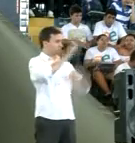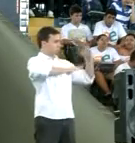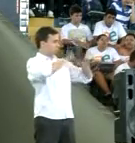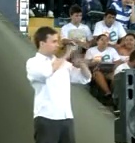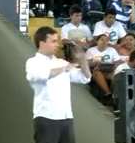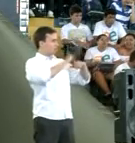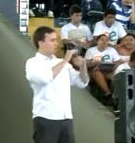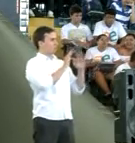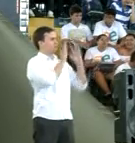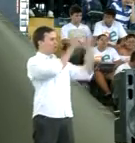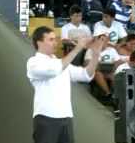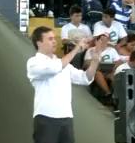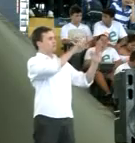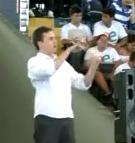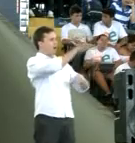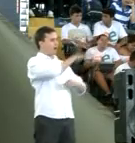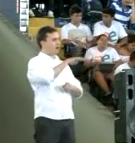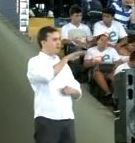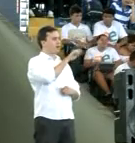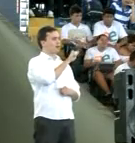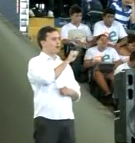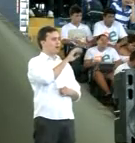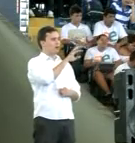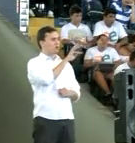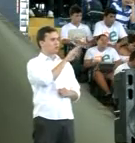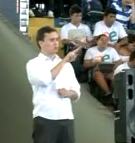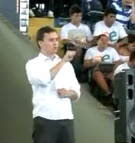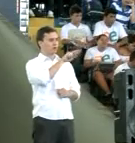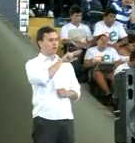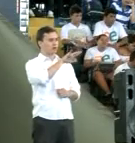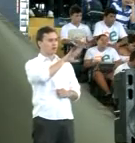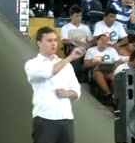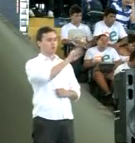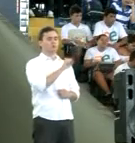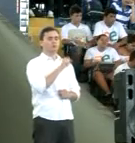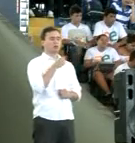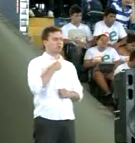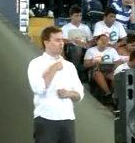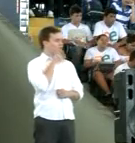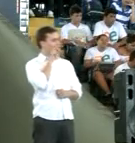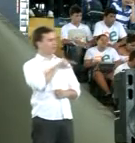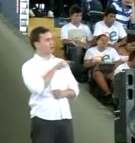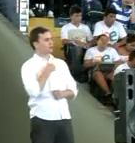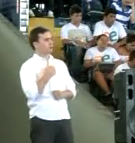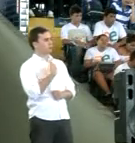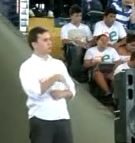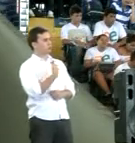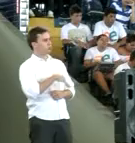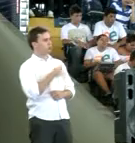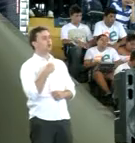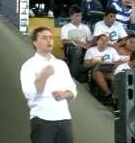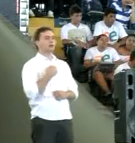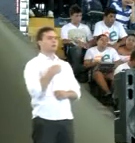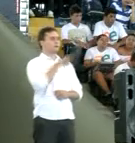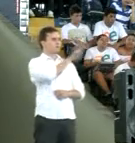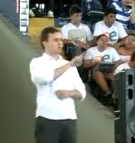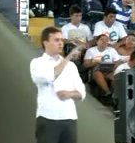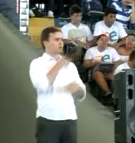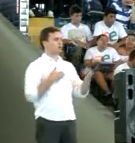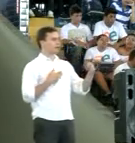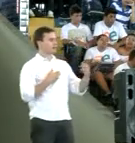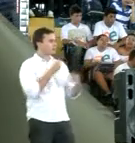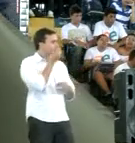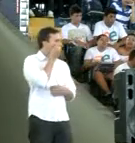futuro. E eu empolguei, e digo, é isso aqui que eu quero. Fiz vestibular, assim como muitos, quebrei a